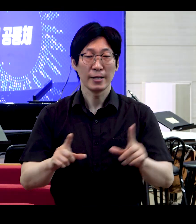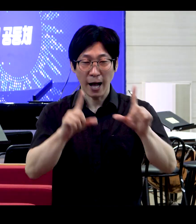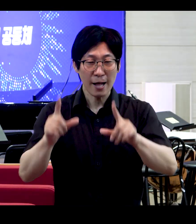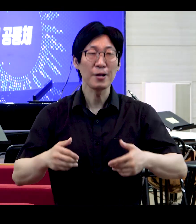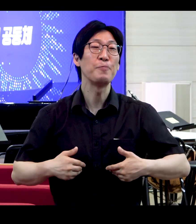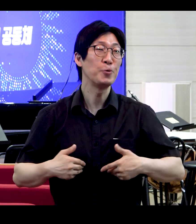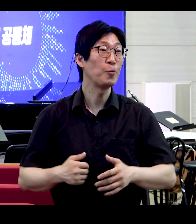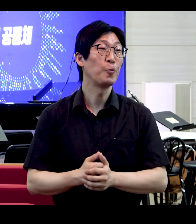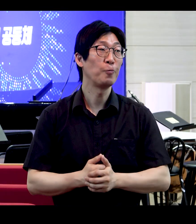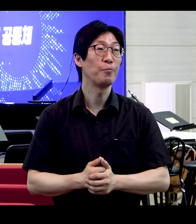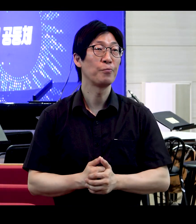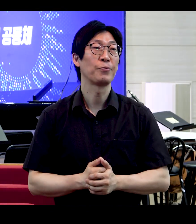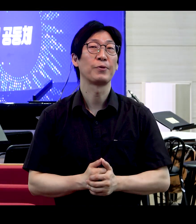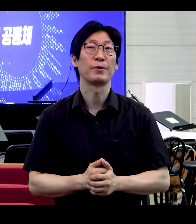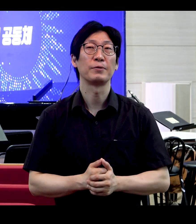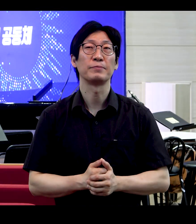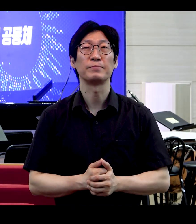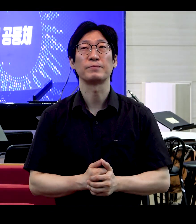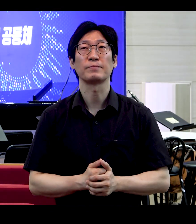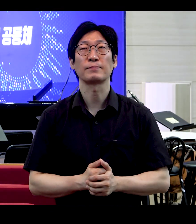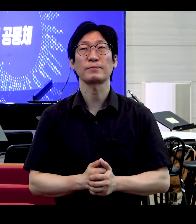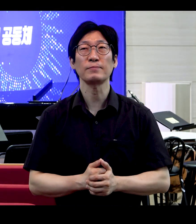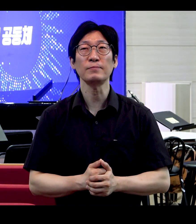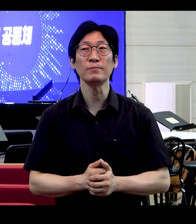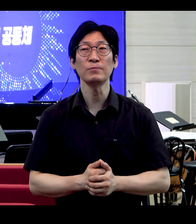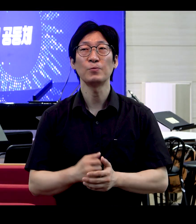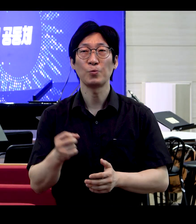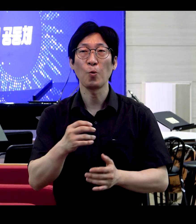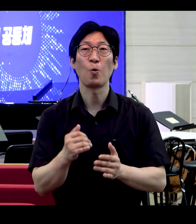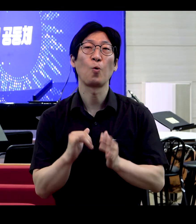정말 중요해요. 살아내야 됩니다. 그리고